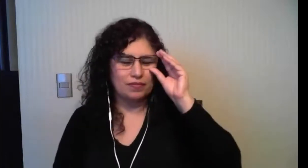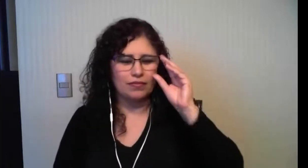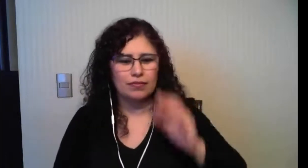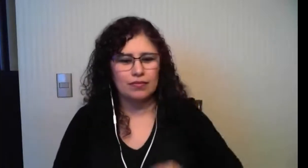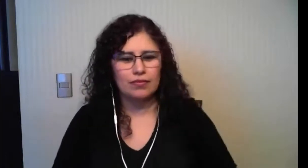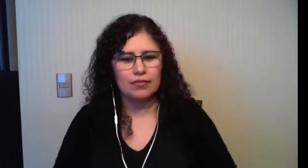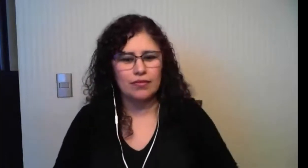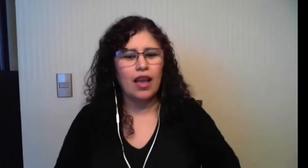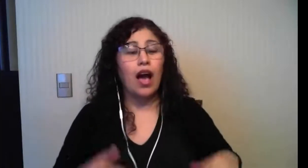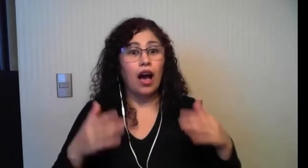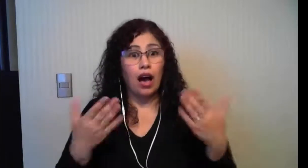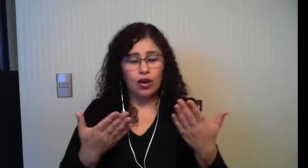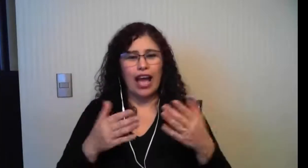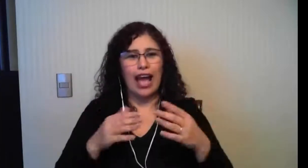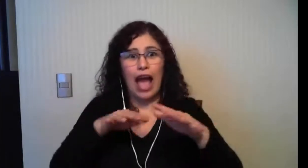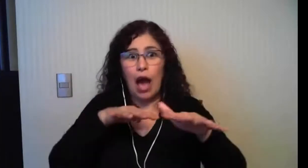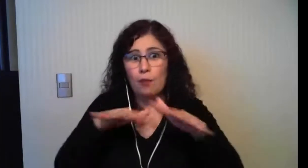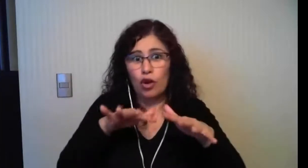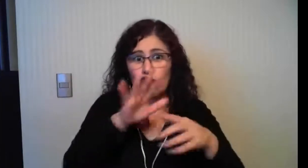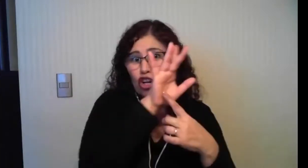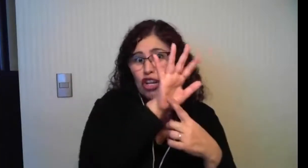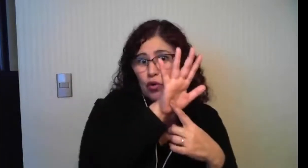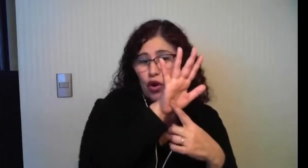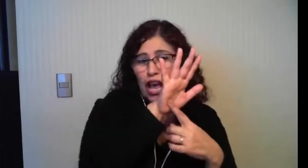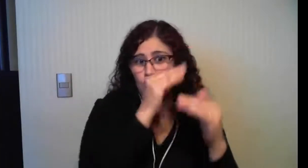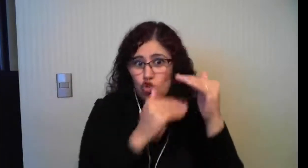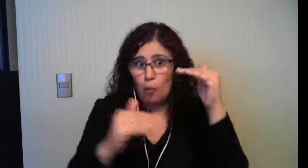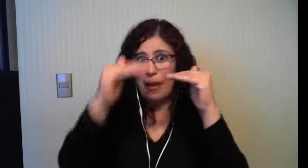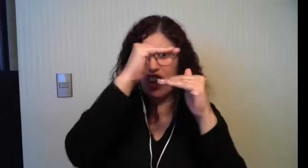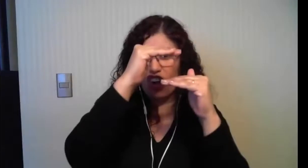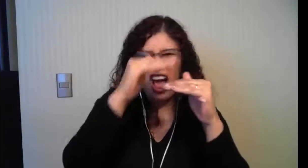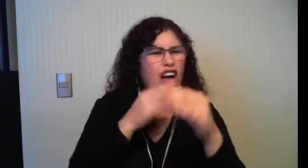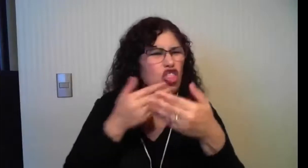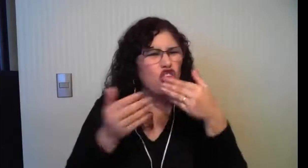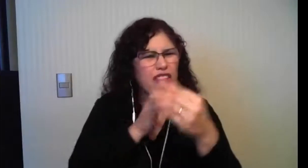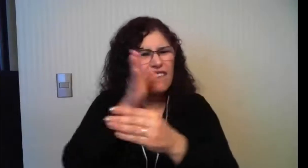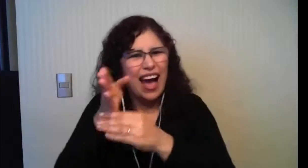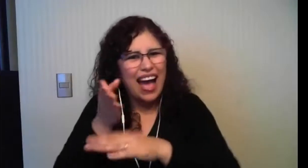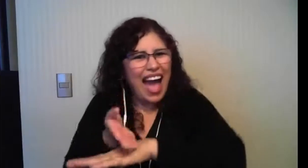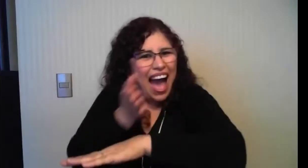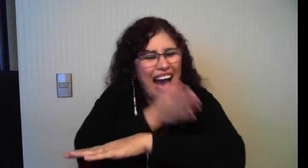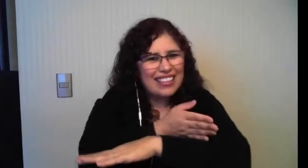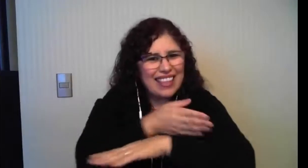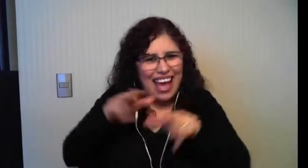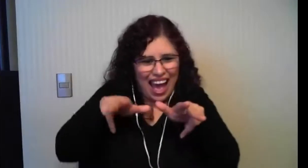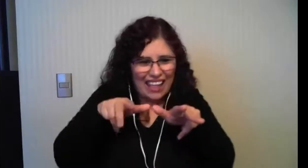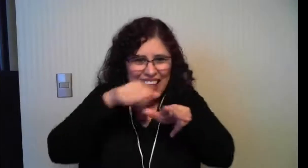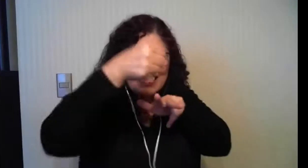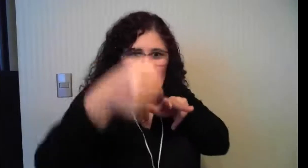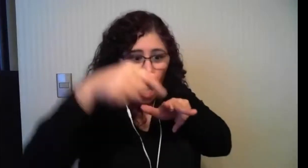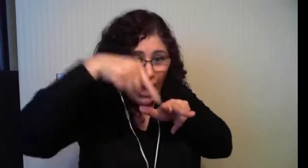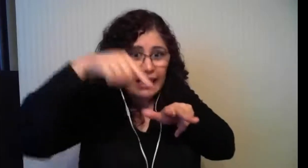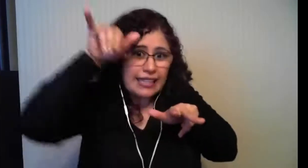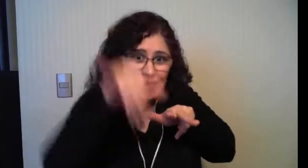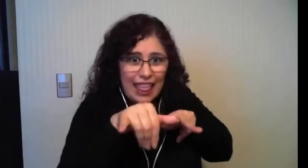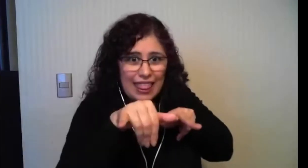¿ya? La motoneurona superior solamente llega hasta el asta anterior de la médula espinal, no sale de ahí. La segunda motoneurona